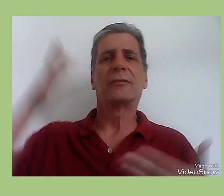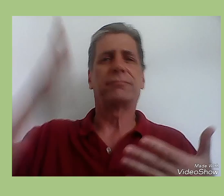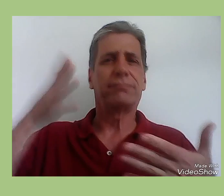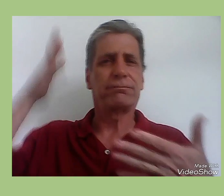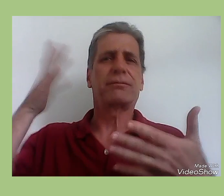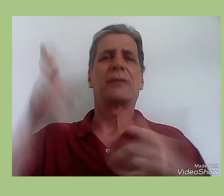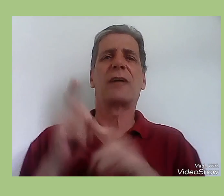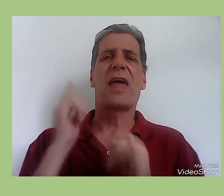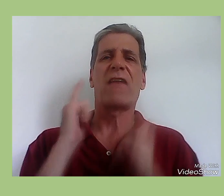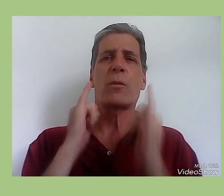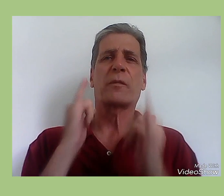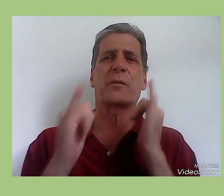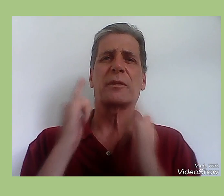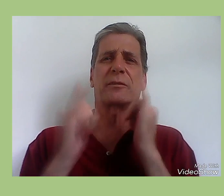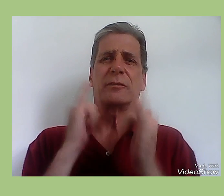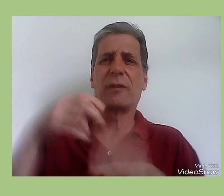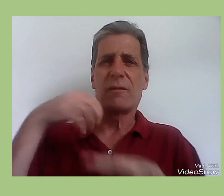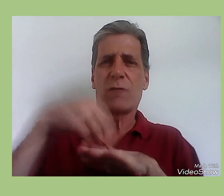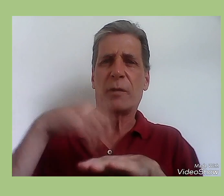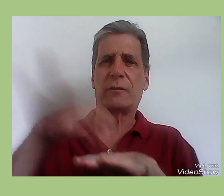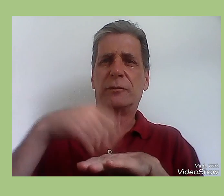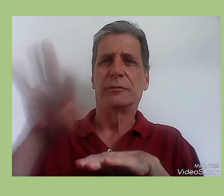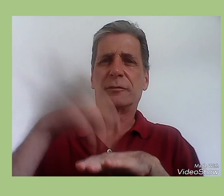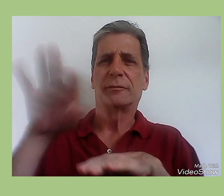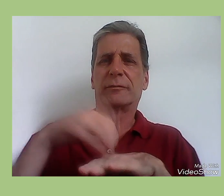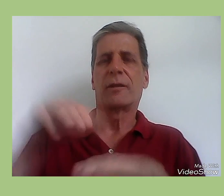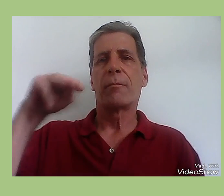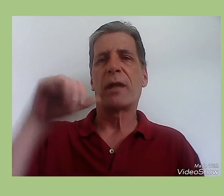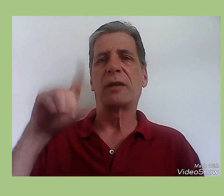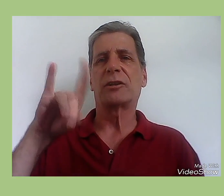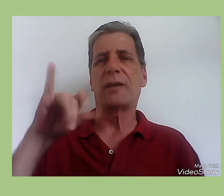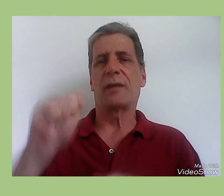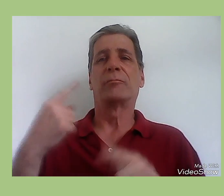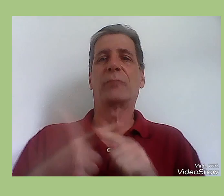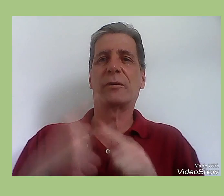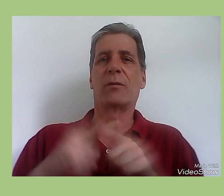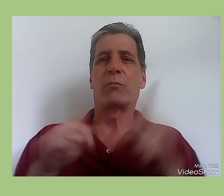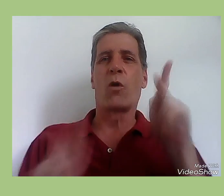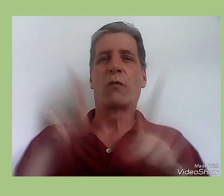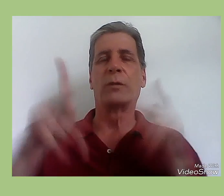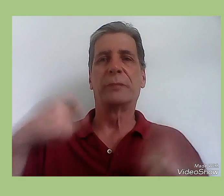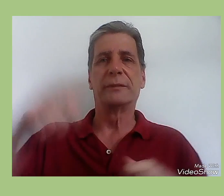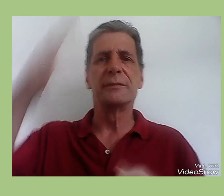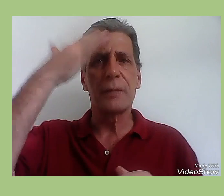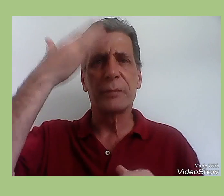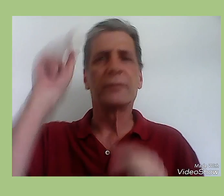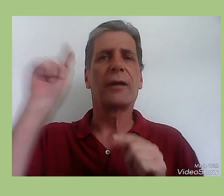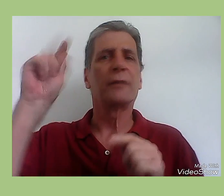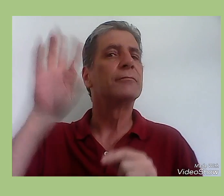senadores da base, aliás, saíram ali do plenário do Senado, dizendo que essa votação por manter a habilitação da presidente afastada de Paulo Sérgio,